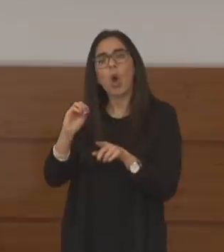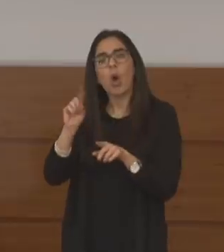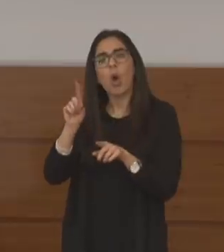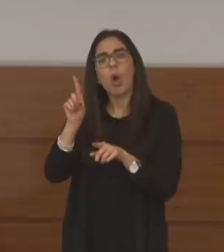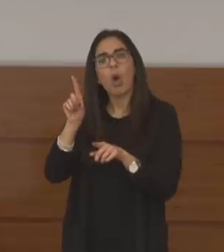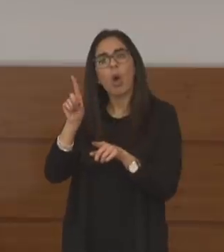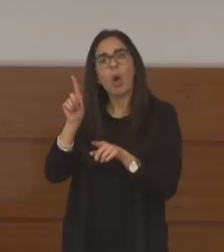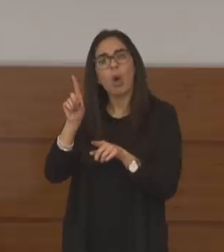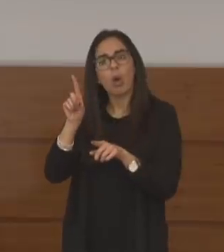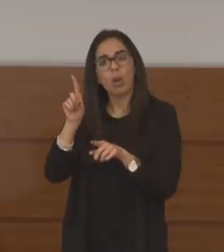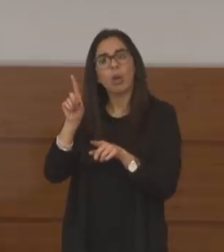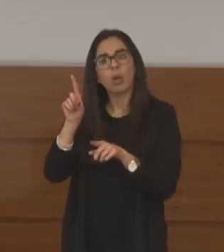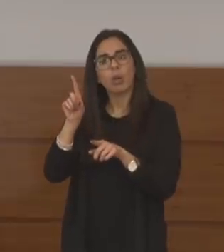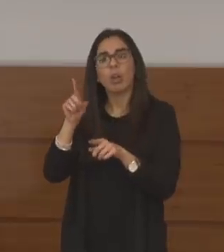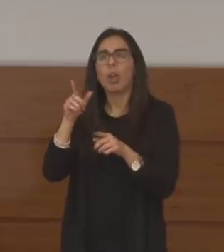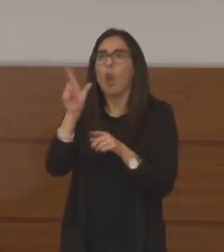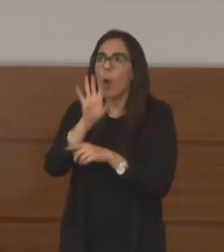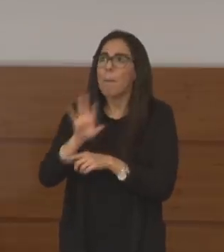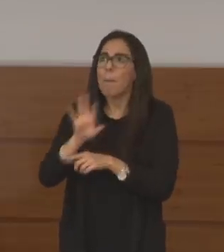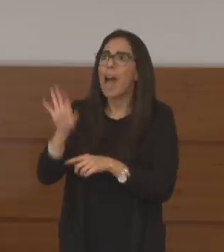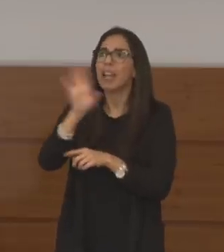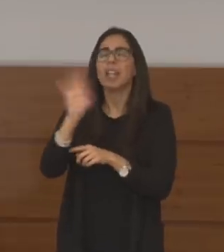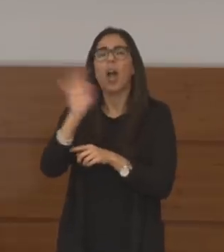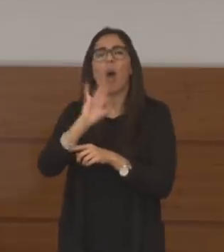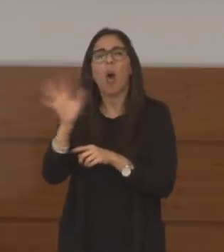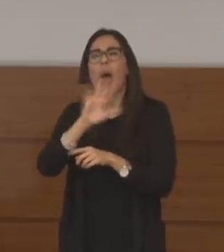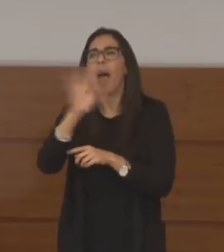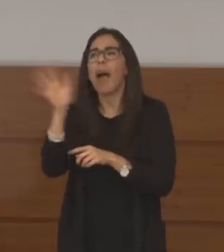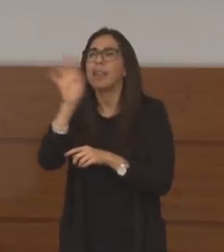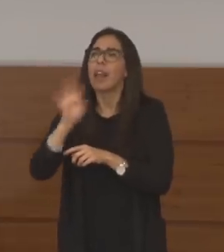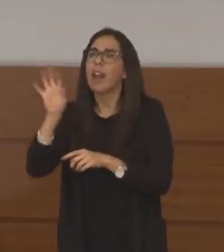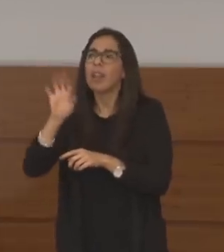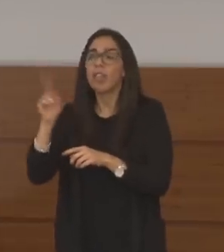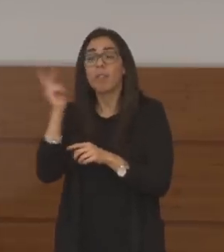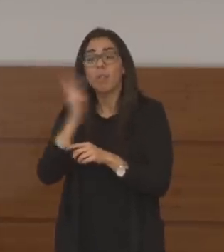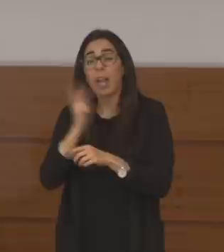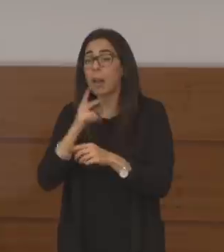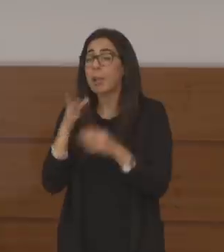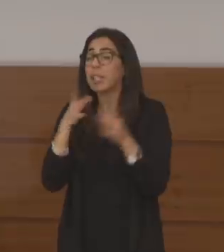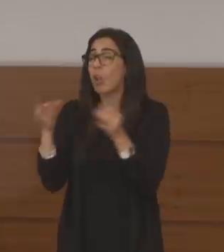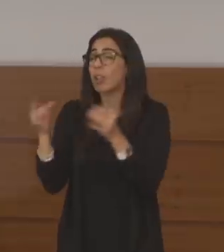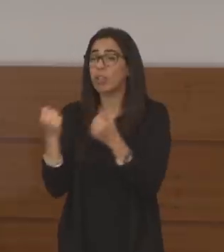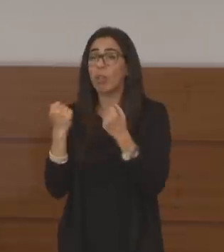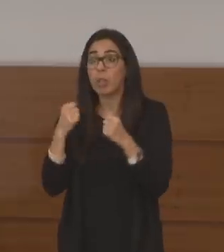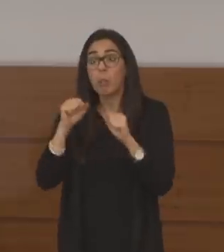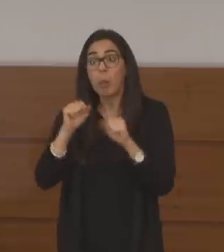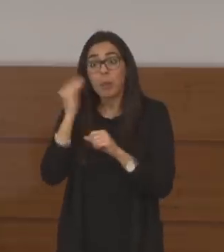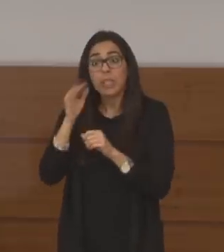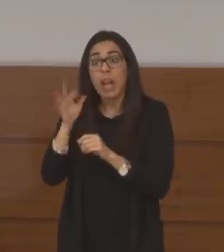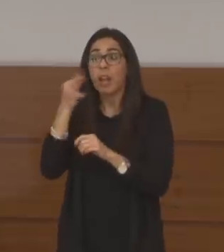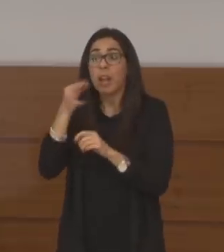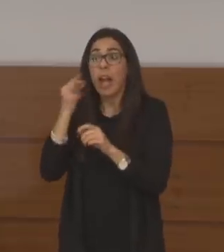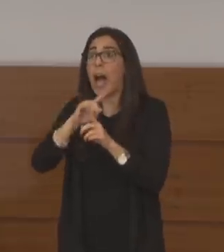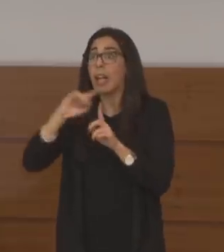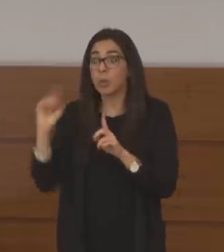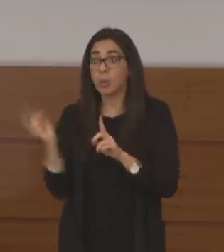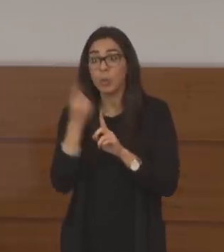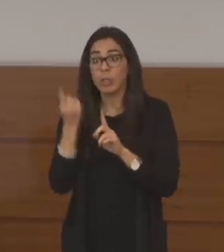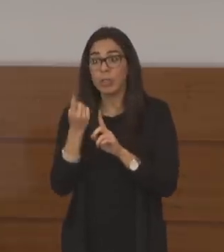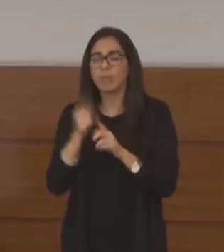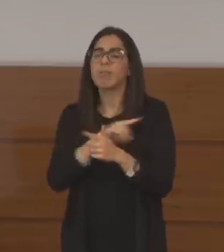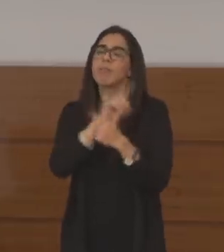faccio per dire tutta la lombardia o tutte le parti veramente interessate dal contagio questa è la prima la seconda e un chiarimento sulla terapia